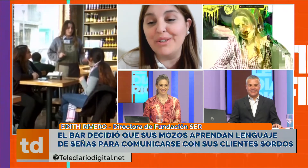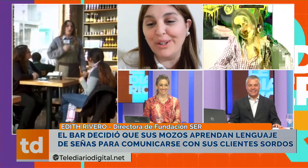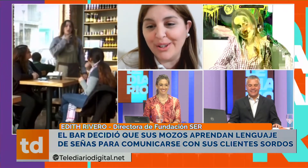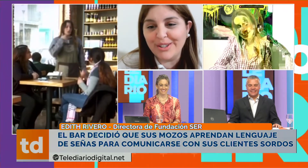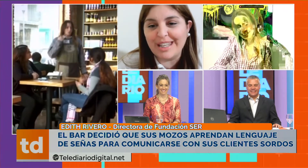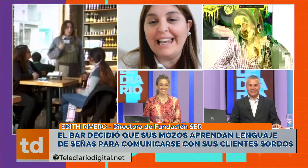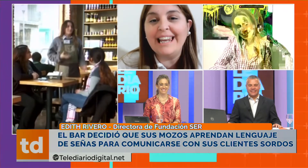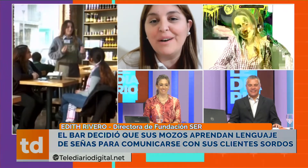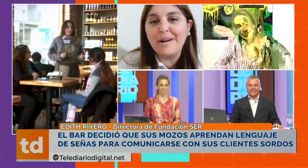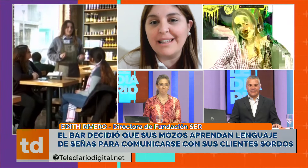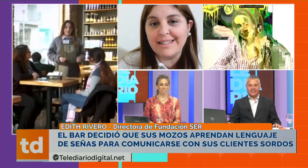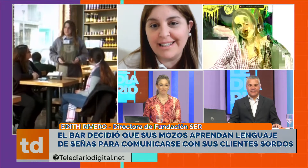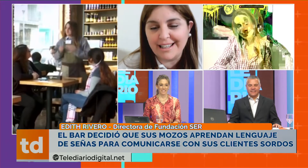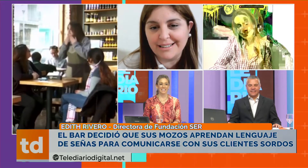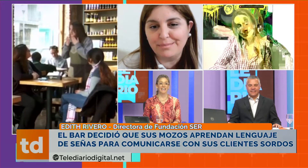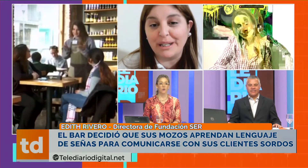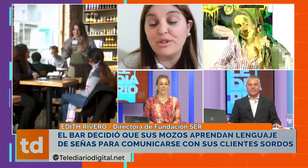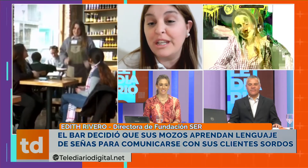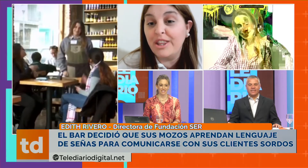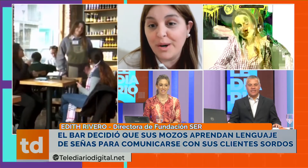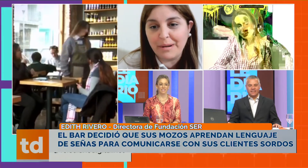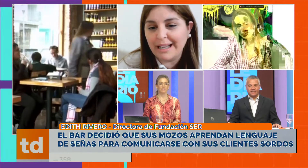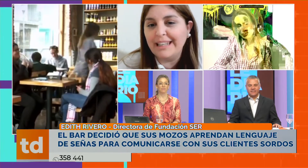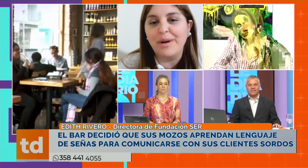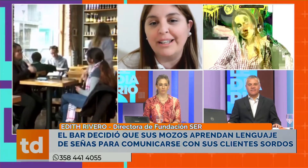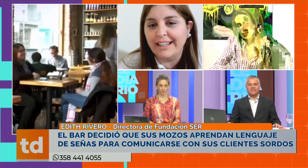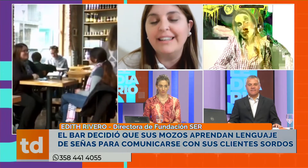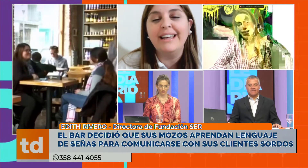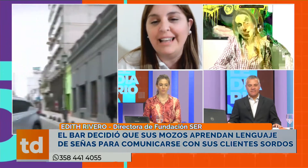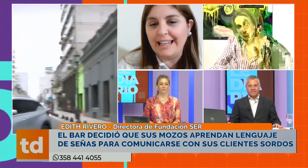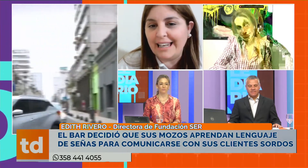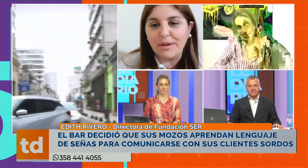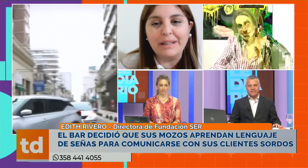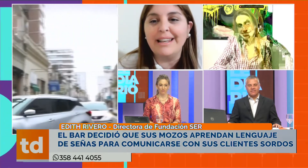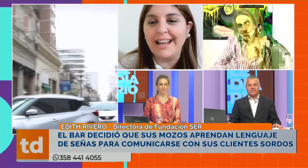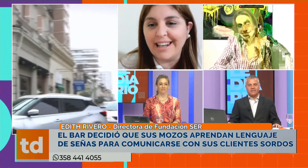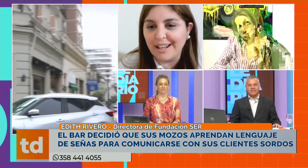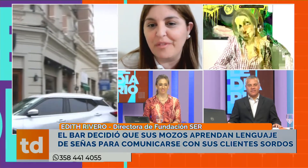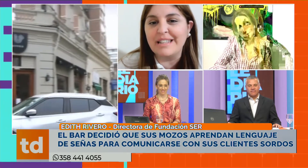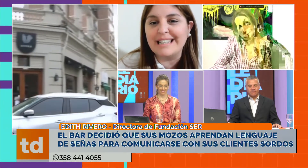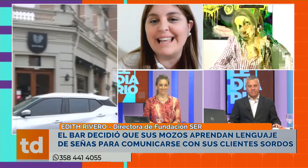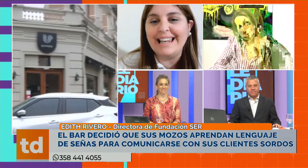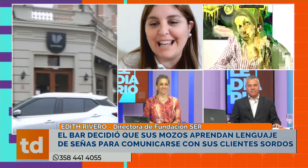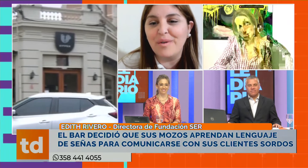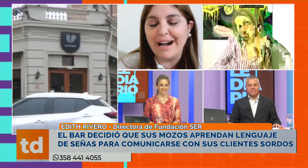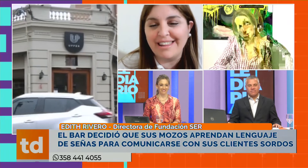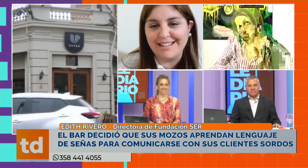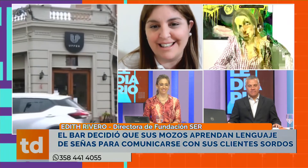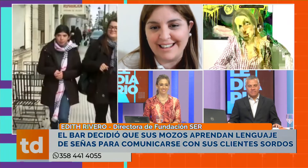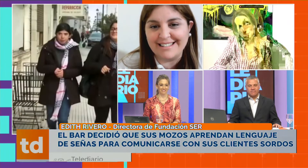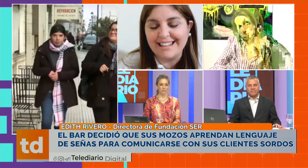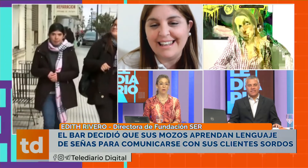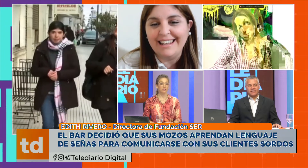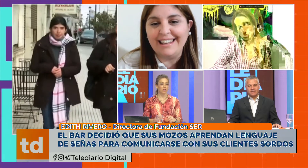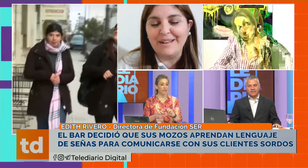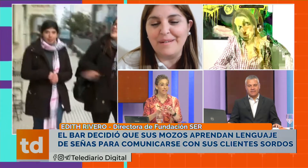aprendemos todos, es lengua de señas porque es un idioma, igual que la lengua italiana, lengua francesa, lengua de